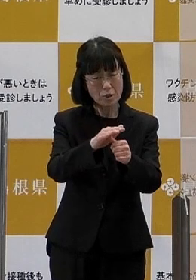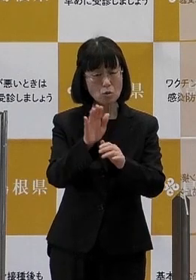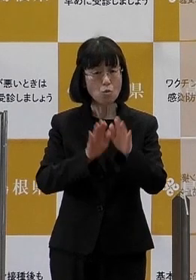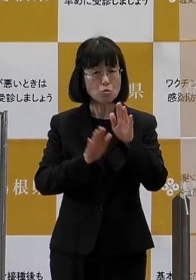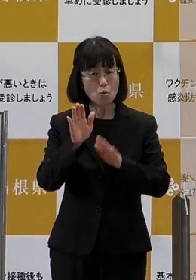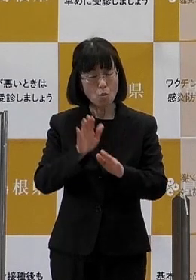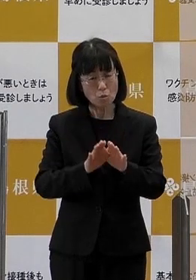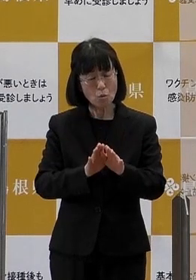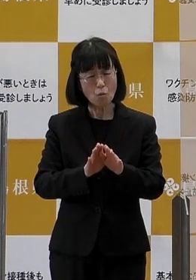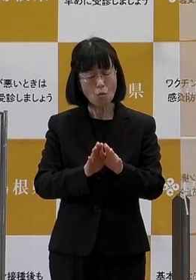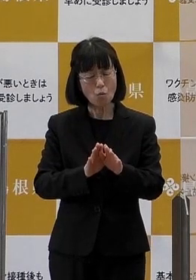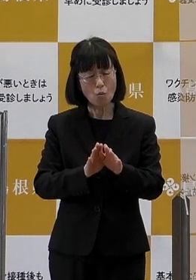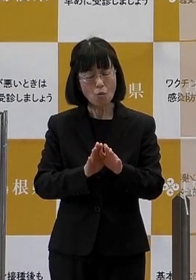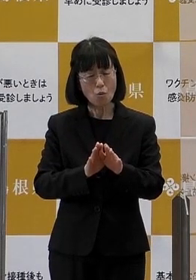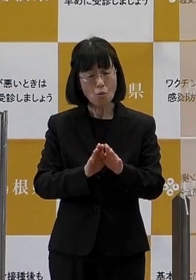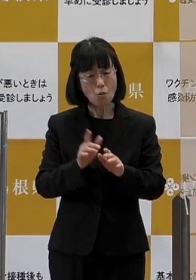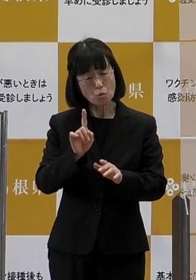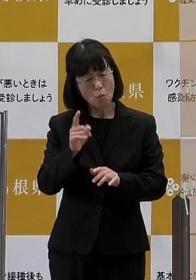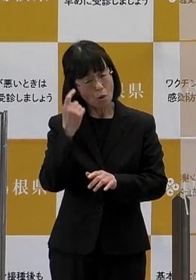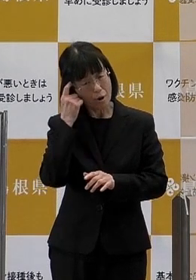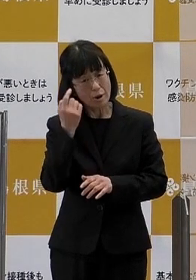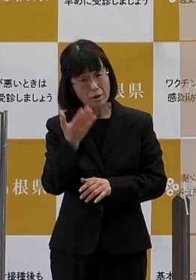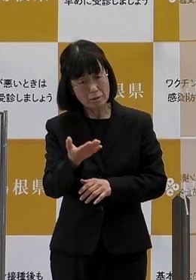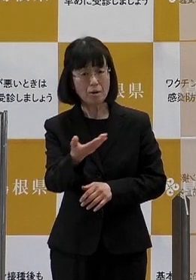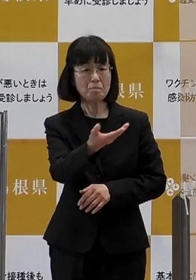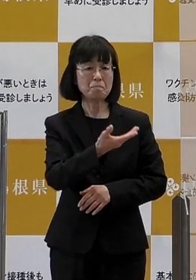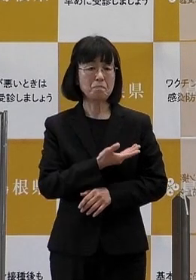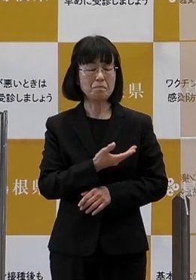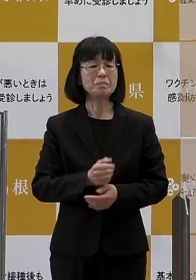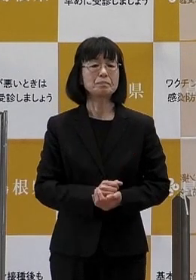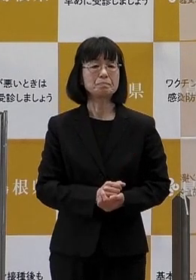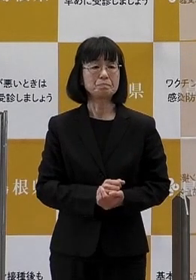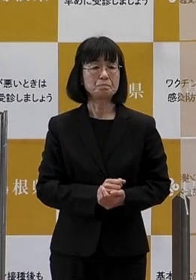況について、受け止めを伺えればと思います。よろしくお願いします。